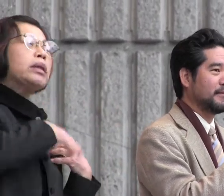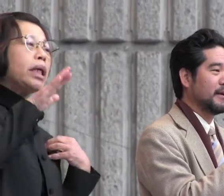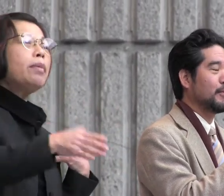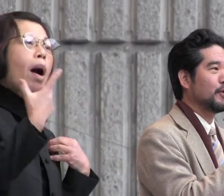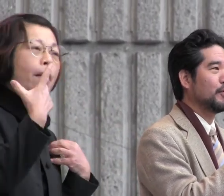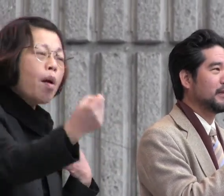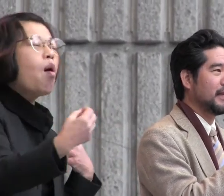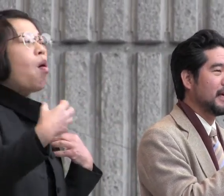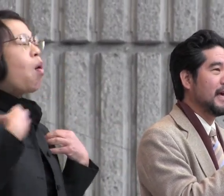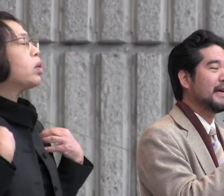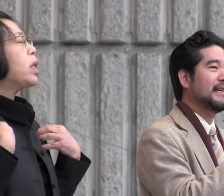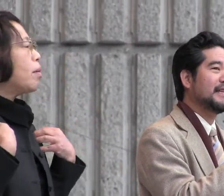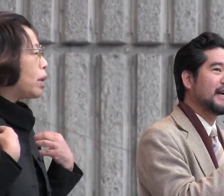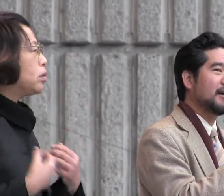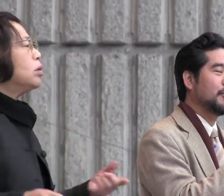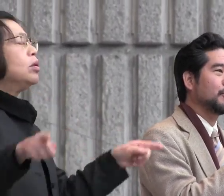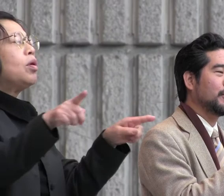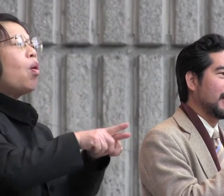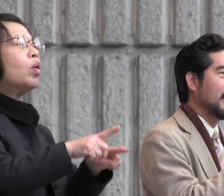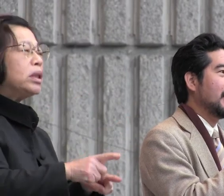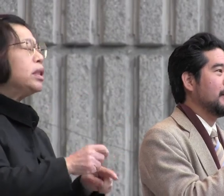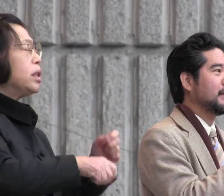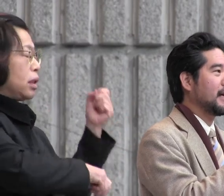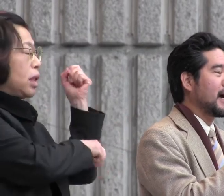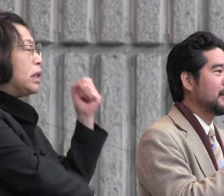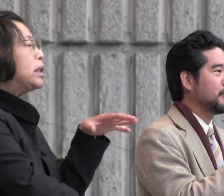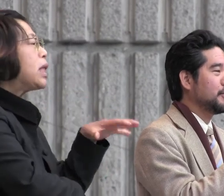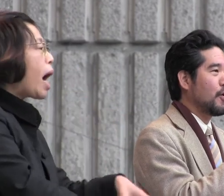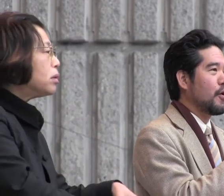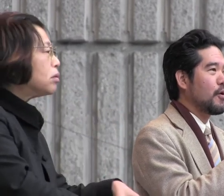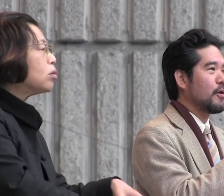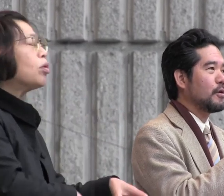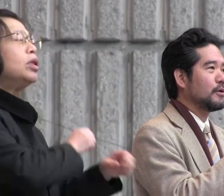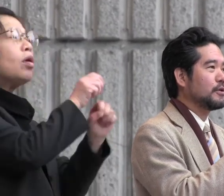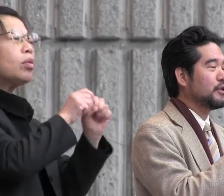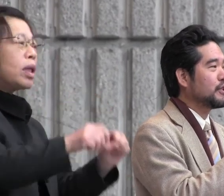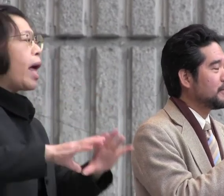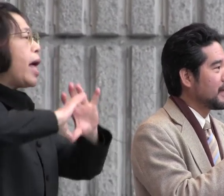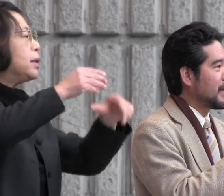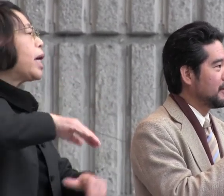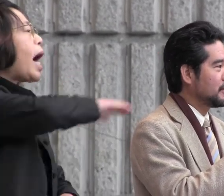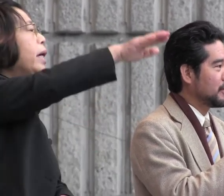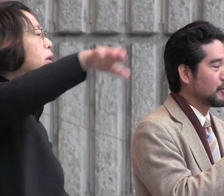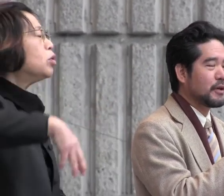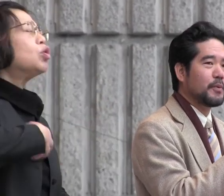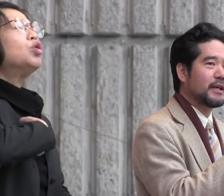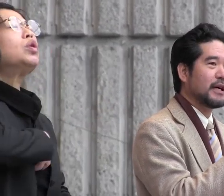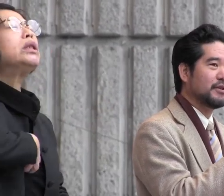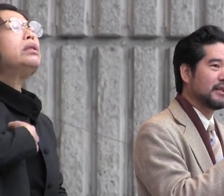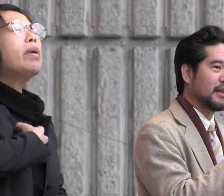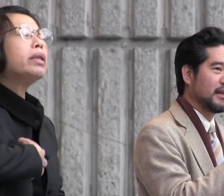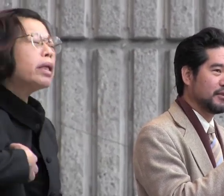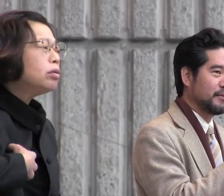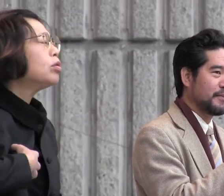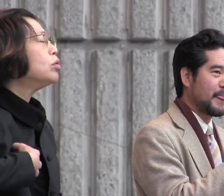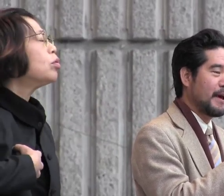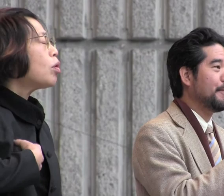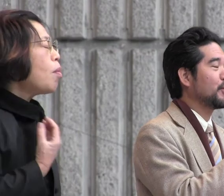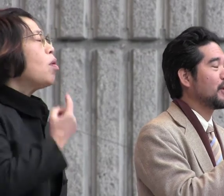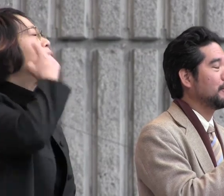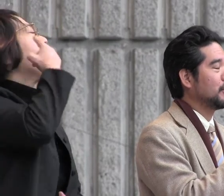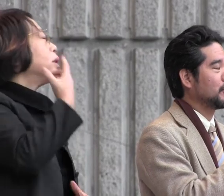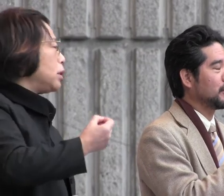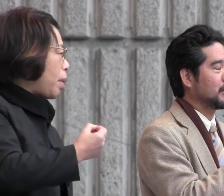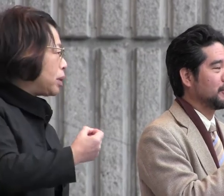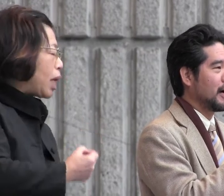ます。でも同時に基地があることで世界中を苦しめているってことにも気がついたんです。